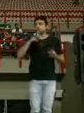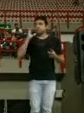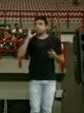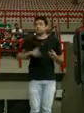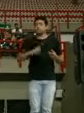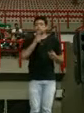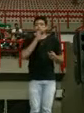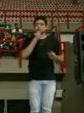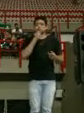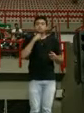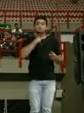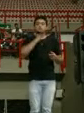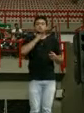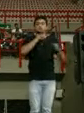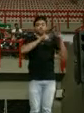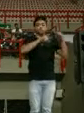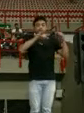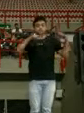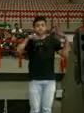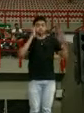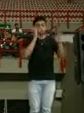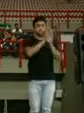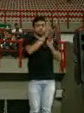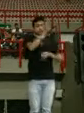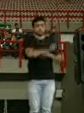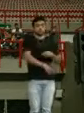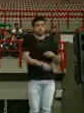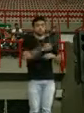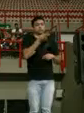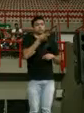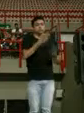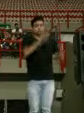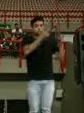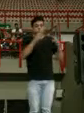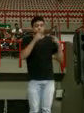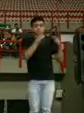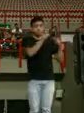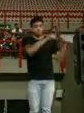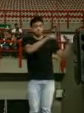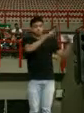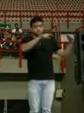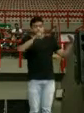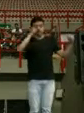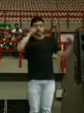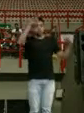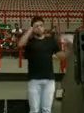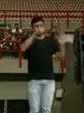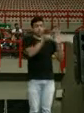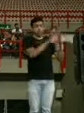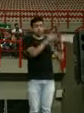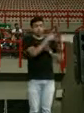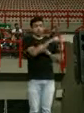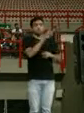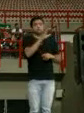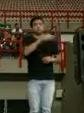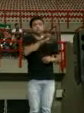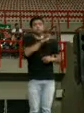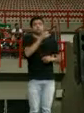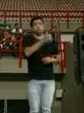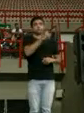de frequências dos sons produzidos por um homem mostra que a frequência fundamental típica é de cerca